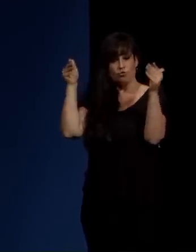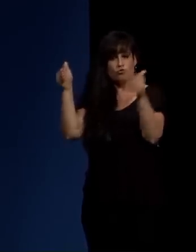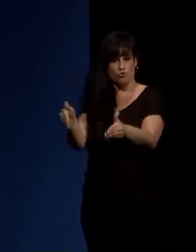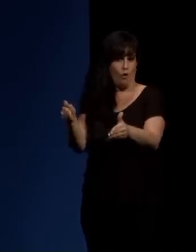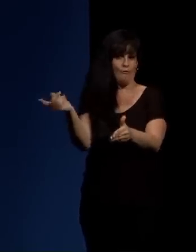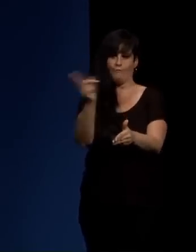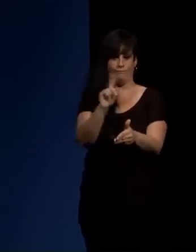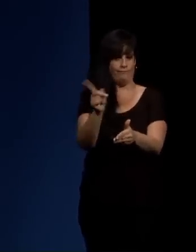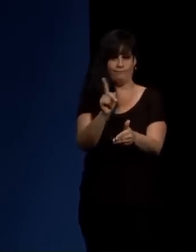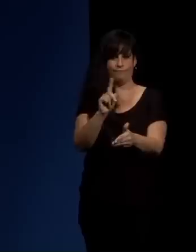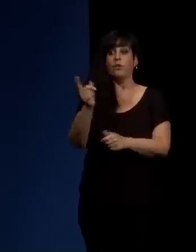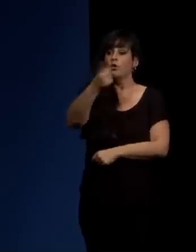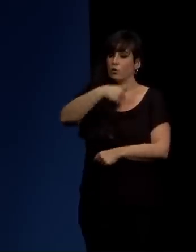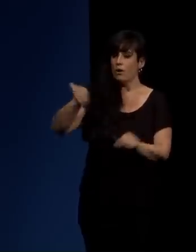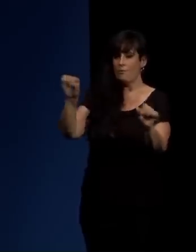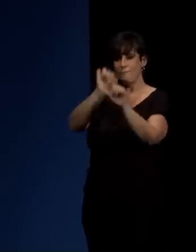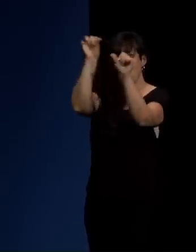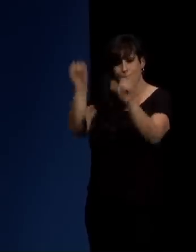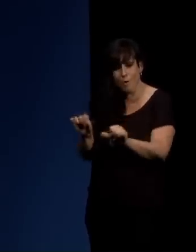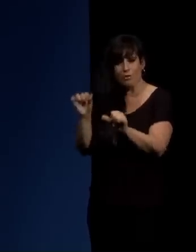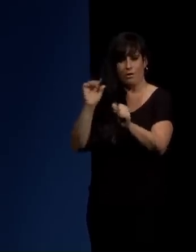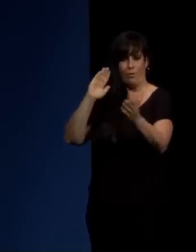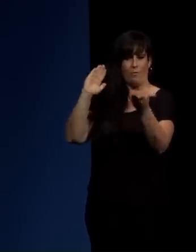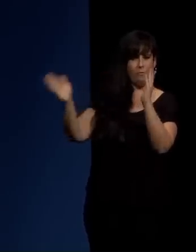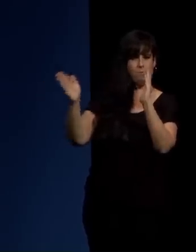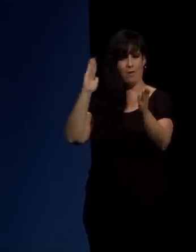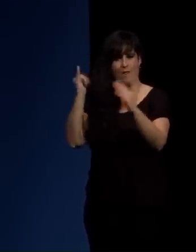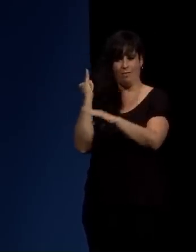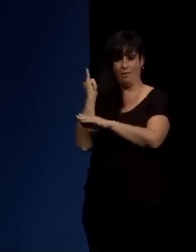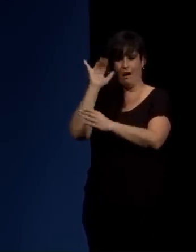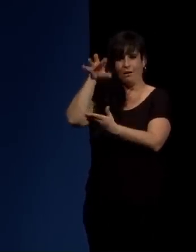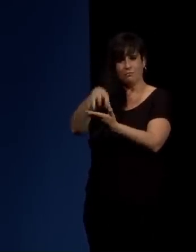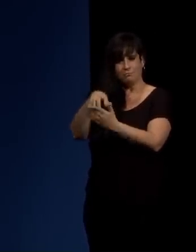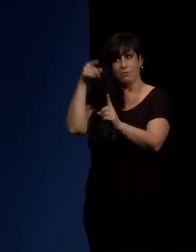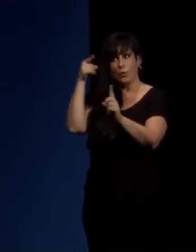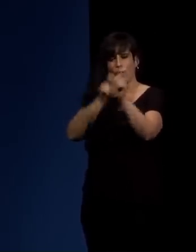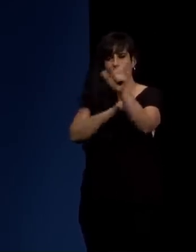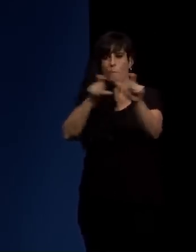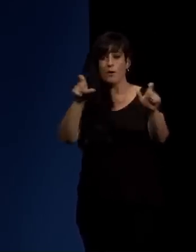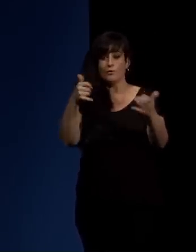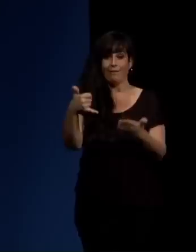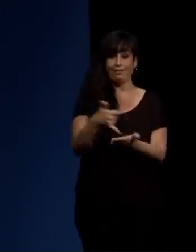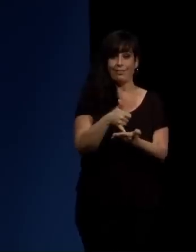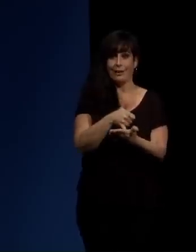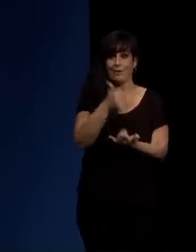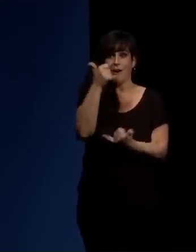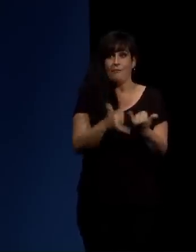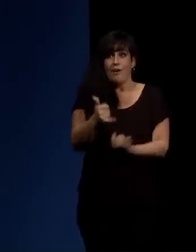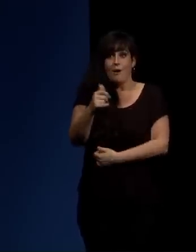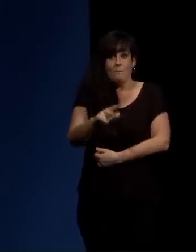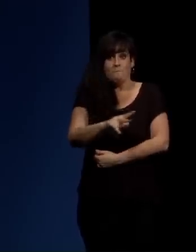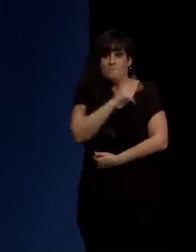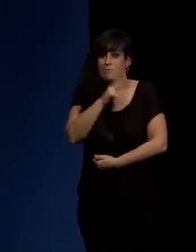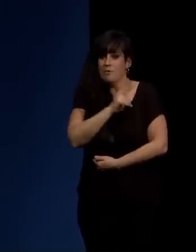ao modelo da violencia institucional contra os máis débiles, os que non lle chegan nunca os seus privilexios, os que fan sufrir